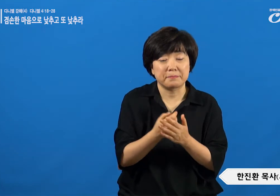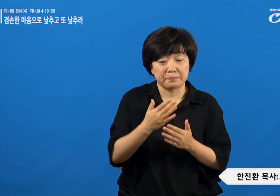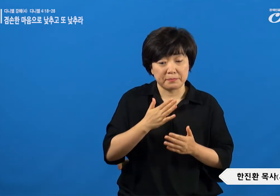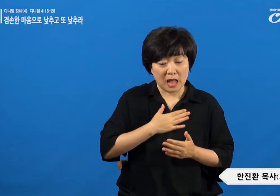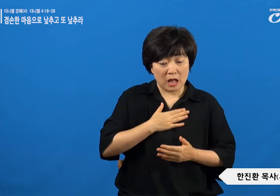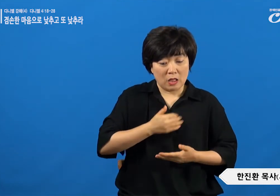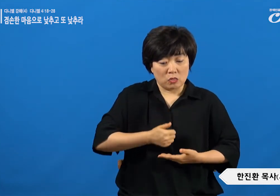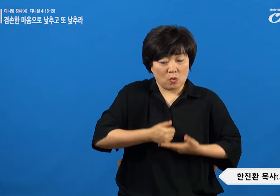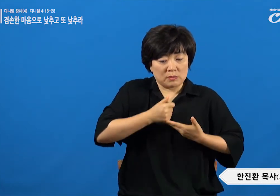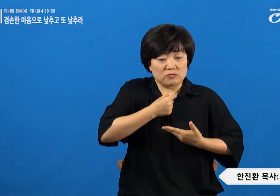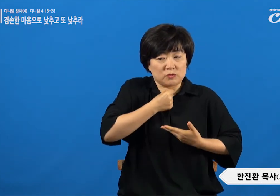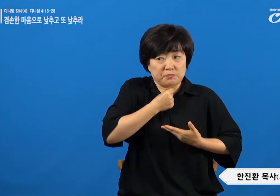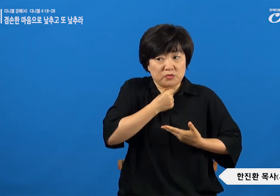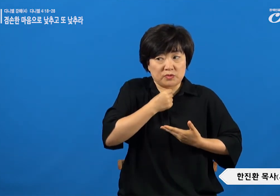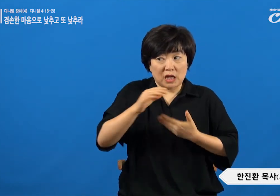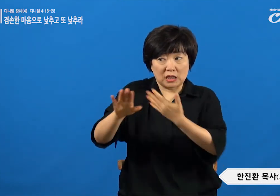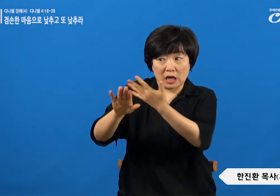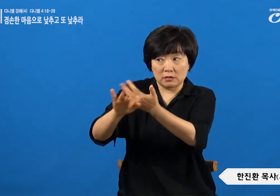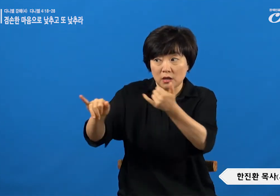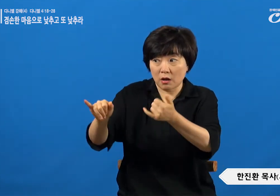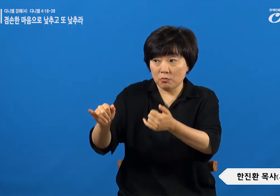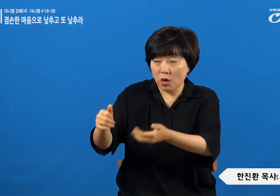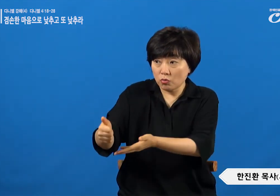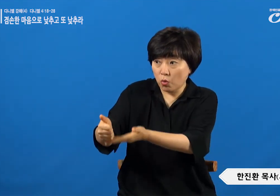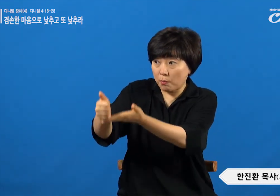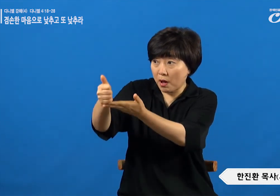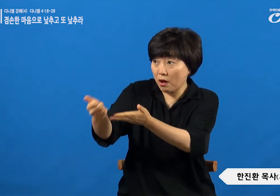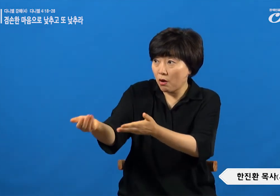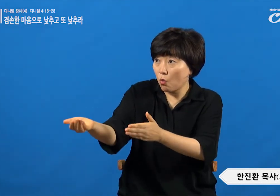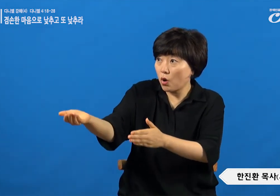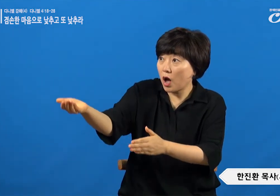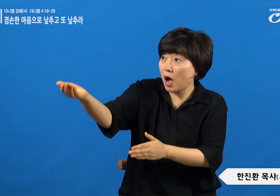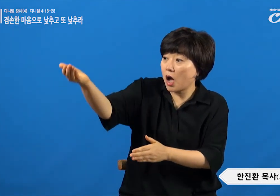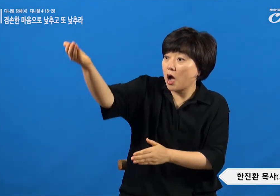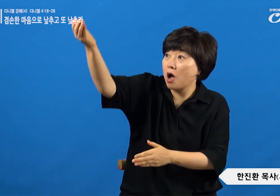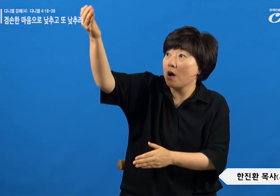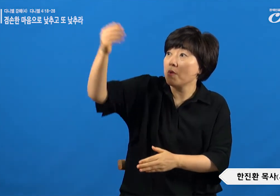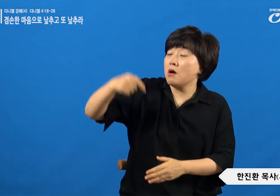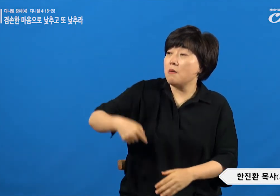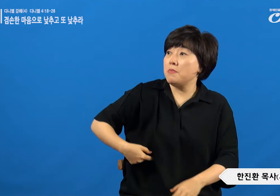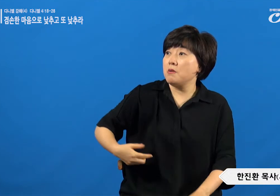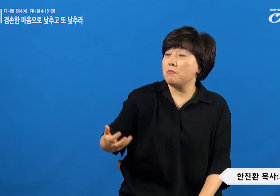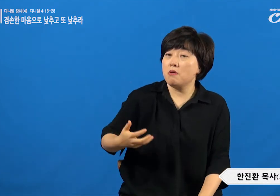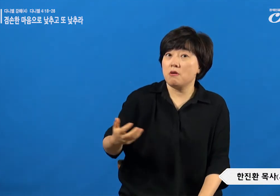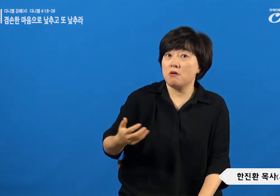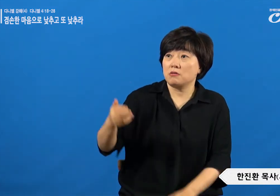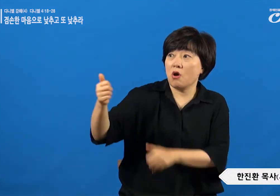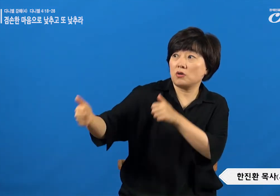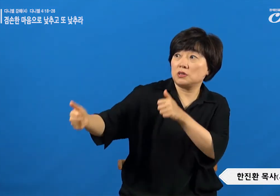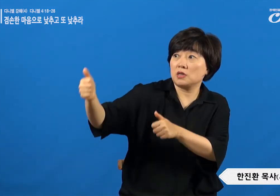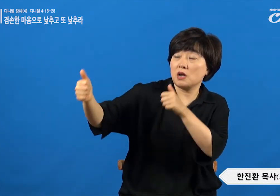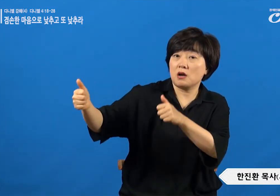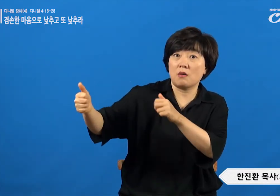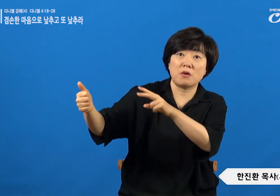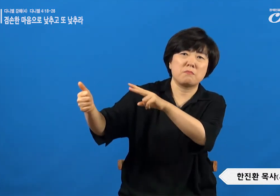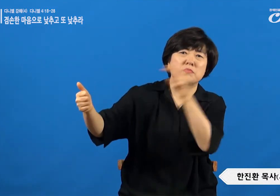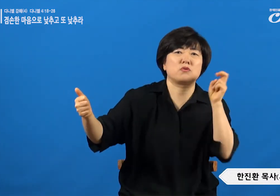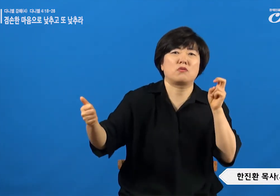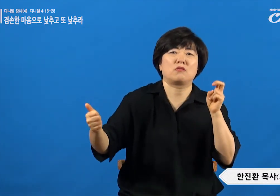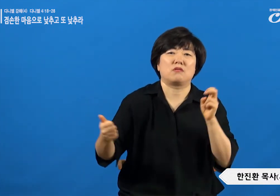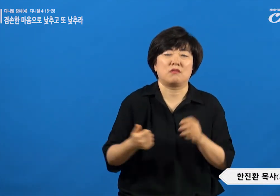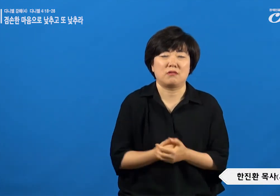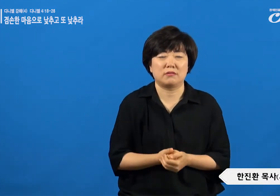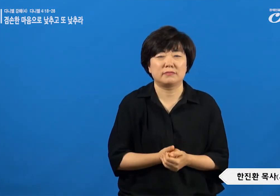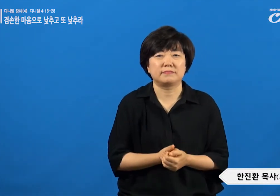높이고 싶은 마음이 가득한데 상대방도 그렇게 하는 것을 보면 이제 경쟁 관계에 들어가는 것이니까 딱 꼴보기가